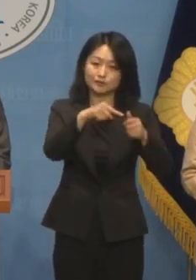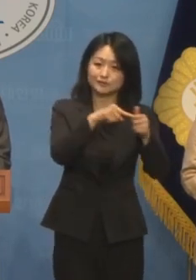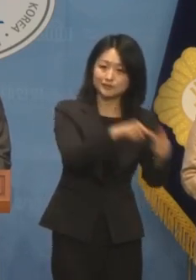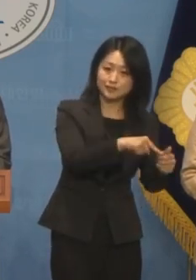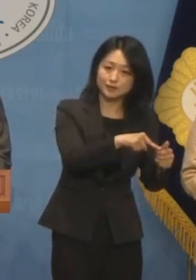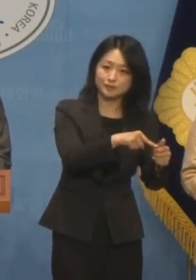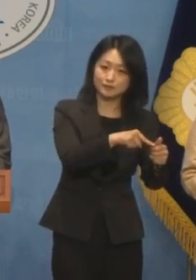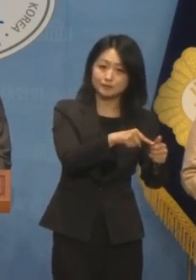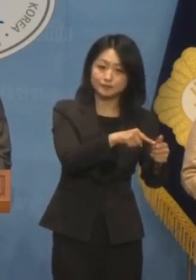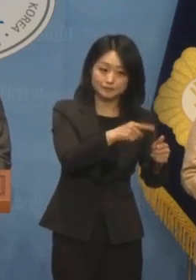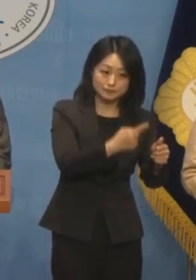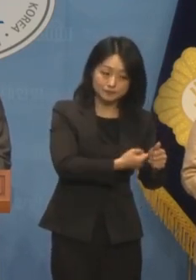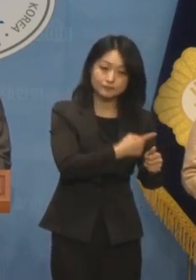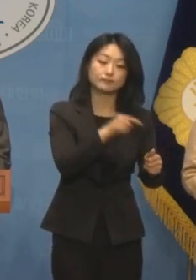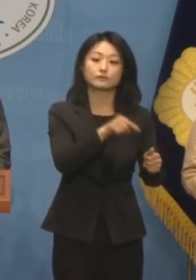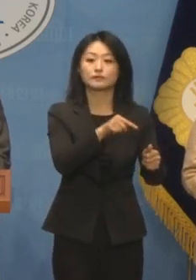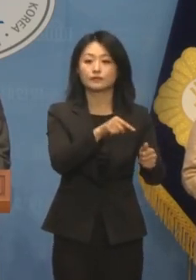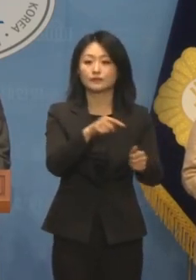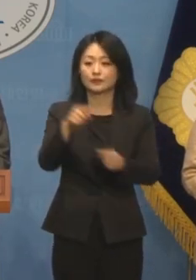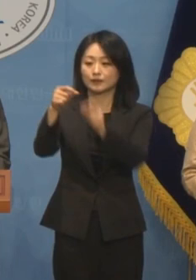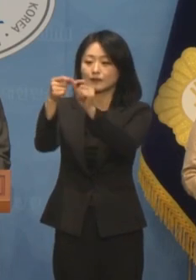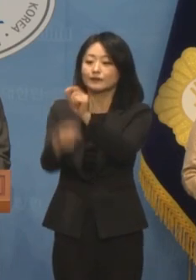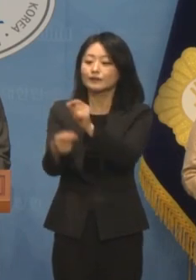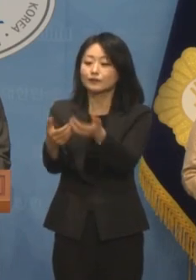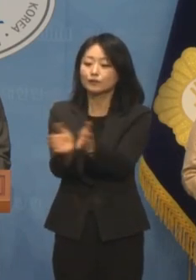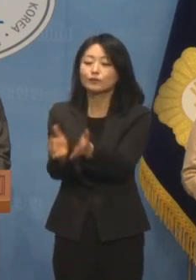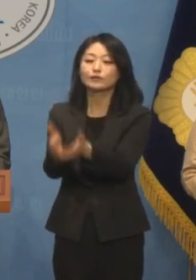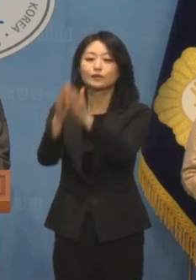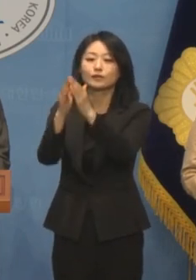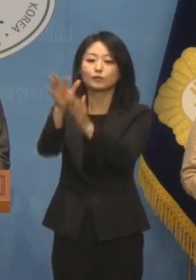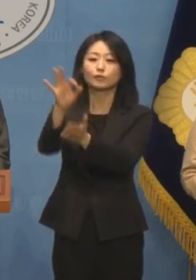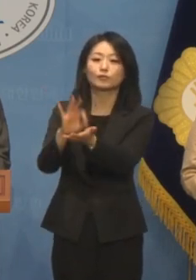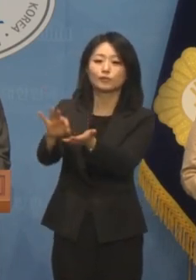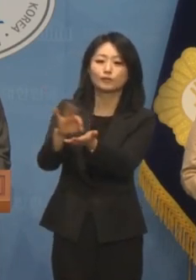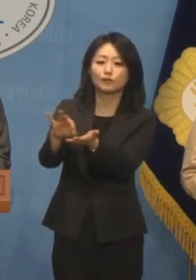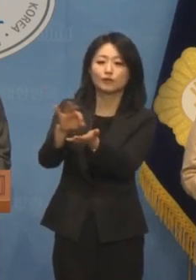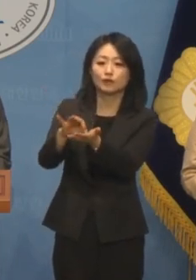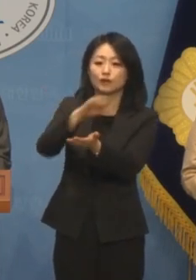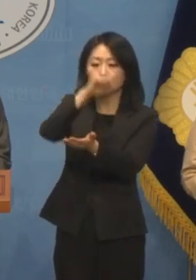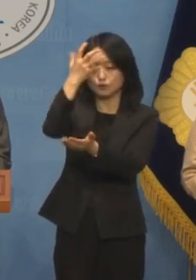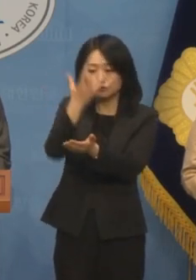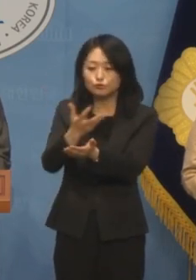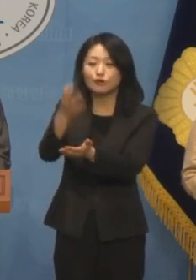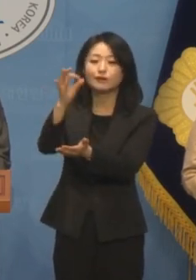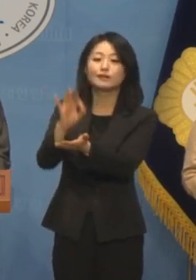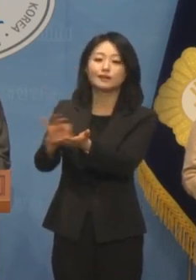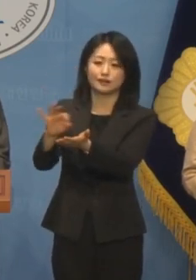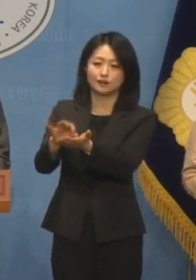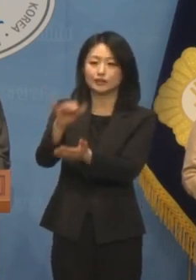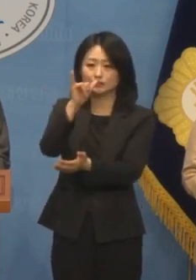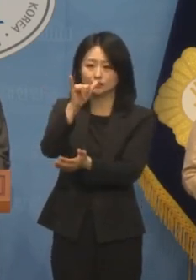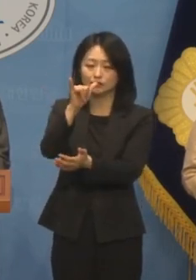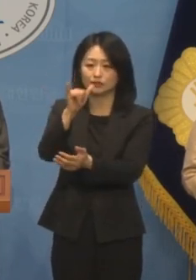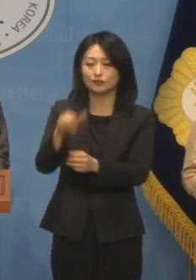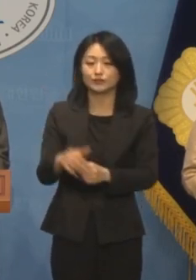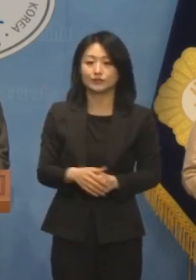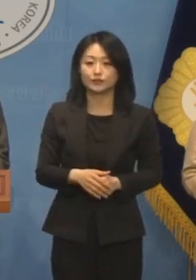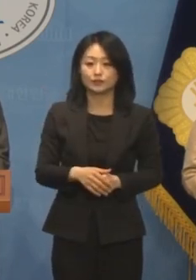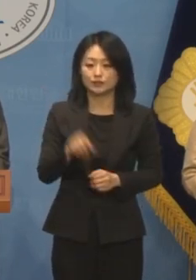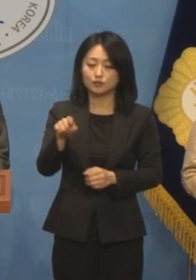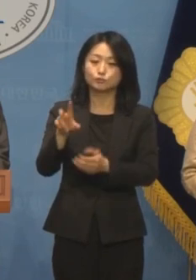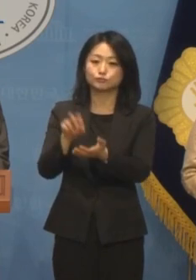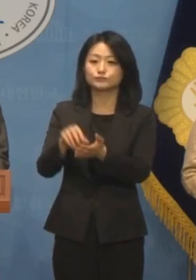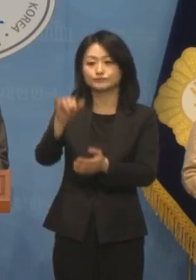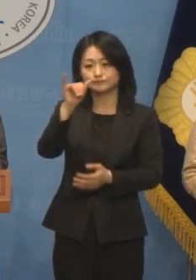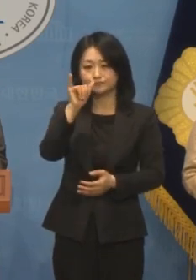막대한 비용을 들여 자행되고 있는 데다 이는 모두 후원금으로 쓰인다는 사실 역시 짚고 넘어가야